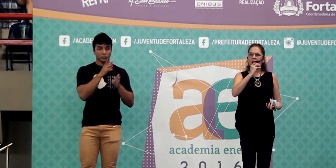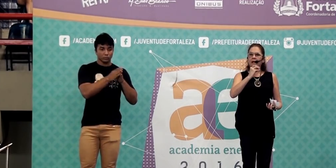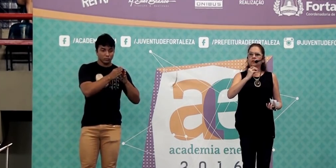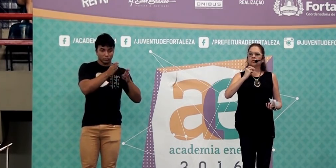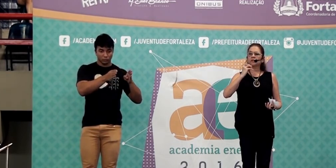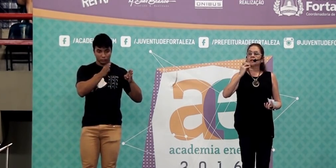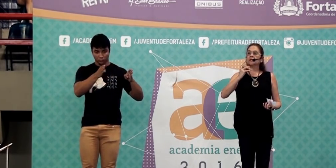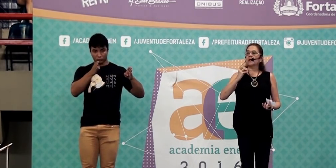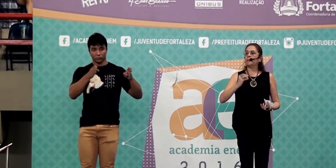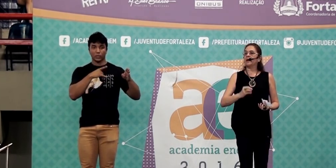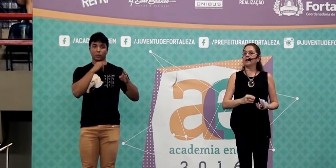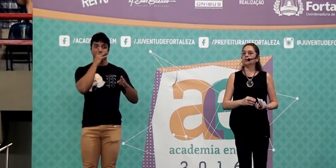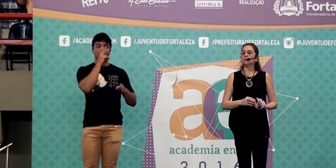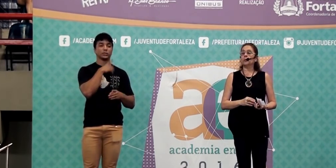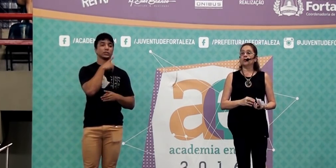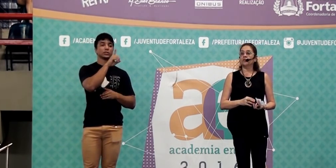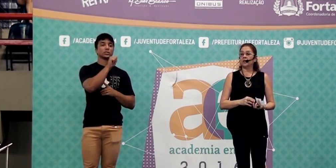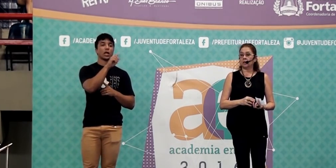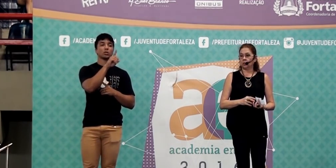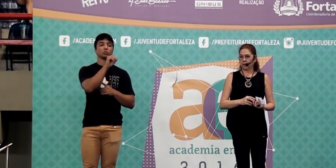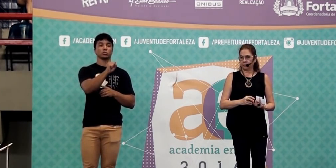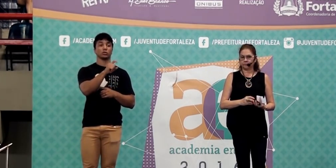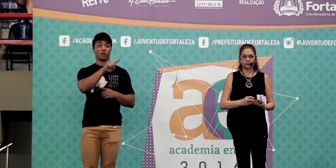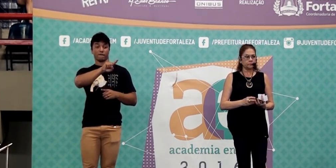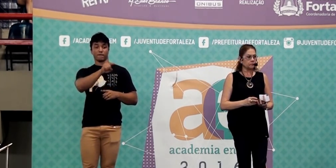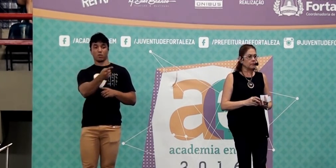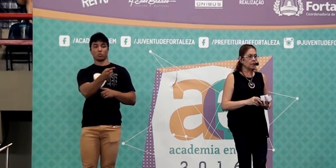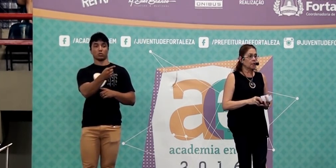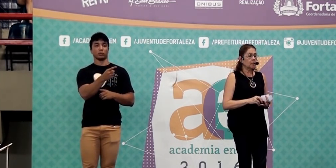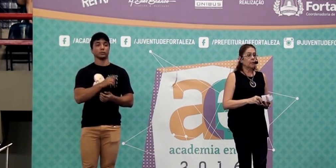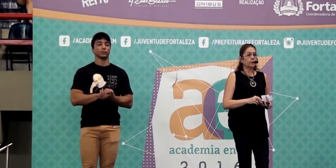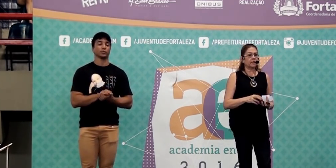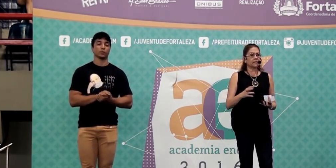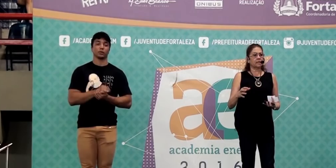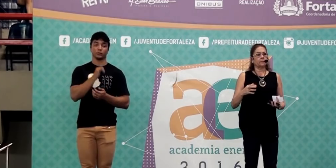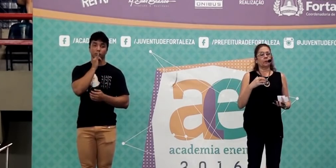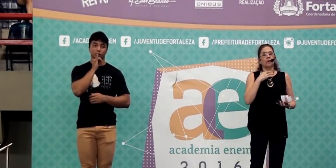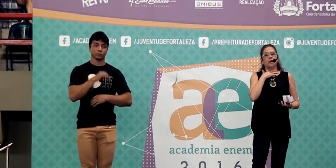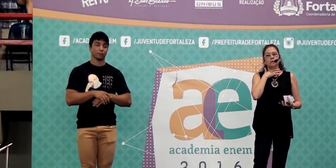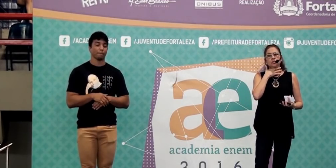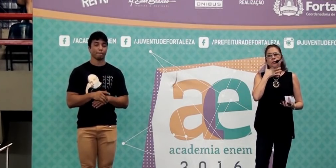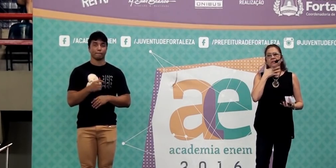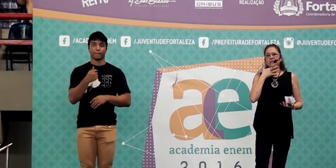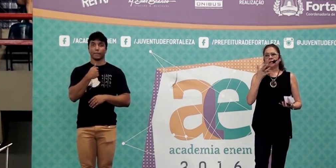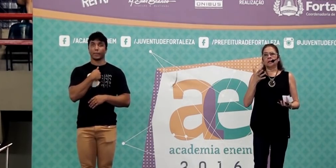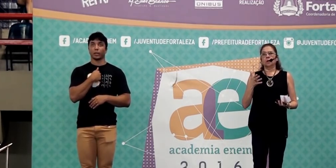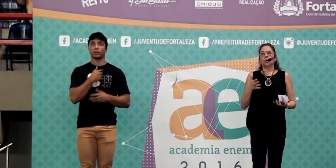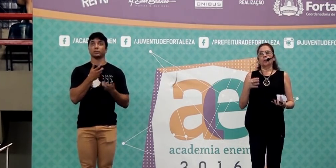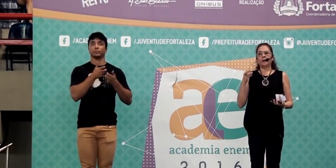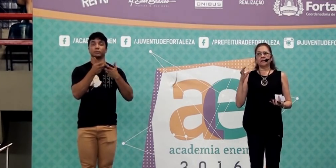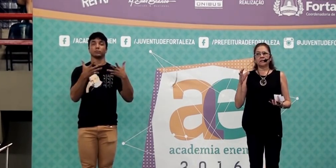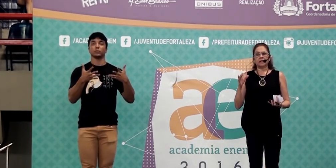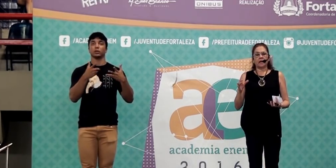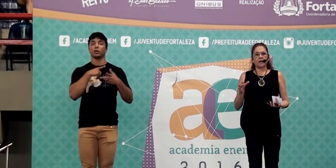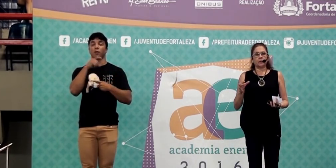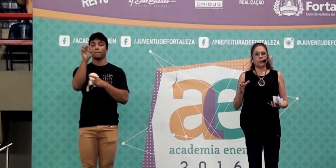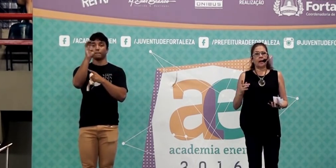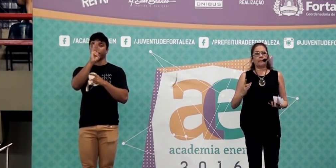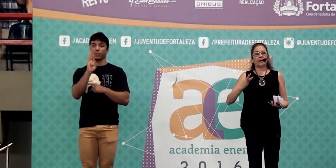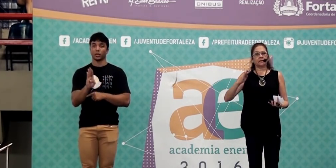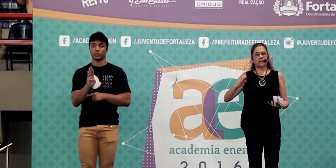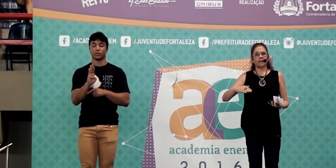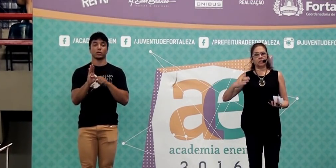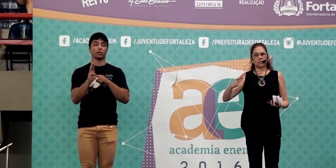sequência de dados separados por vírgula. Por exemplo, eu digo assim, o